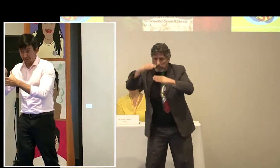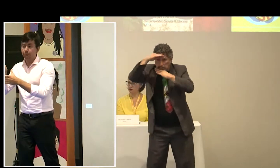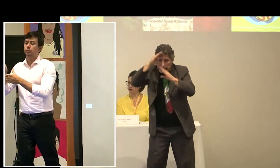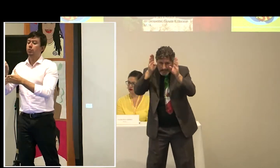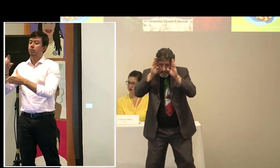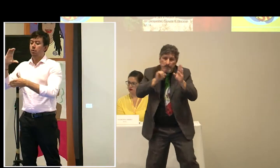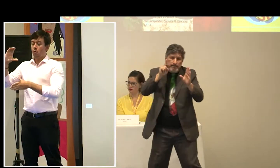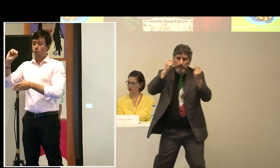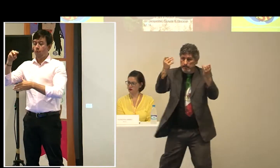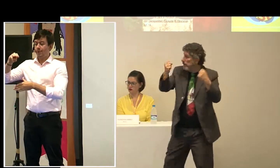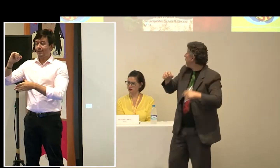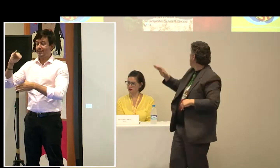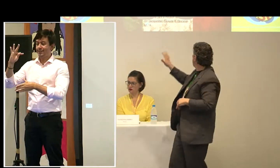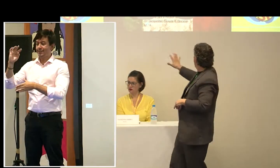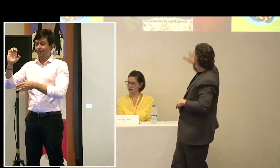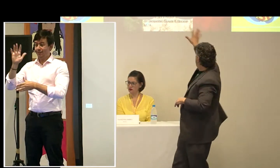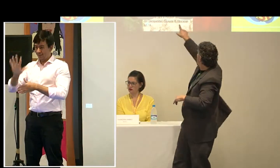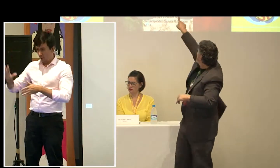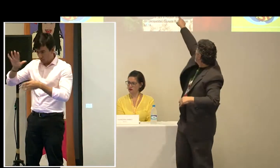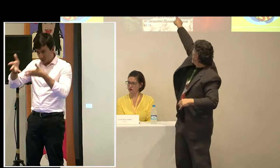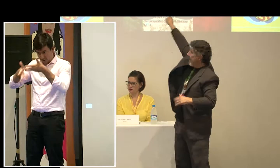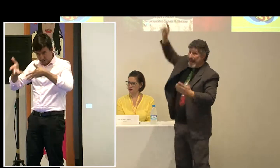Nós temos um comitê